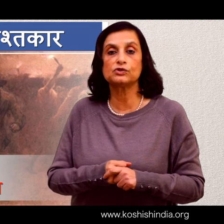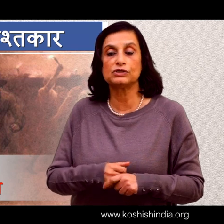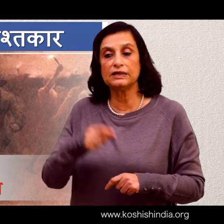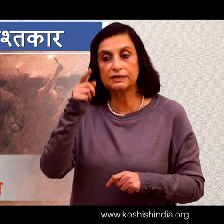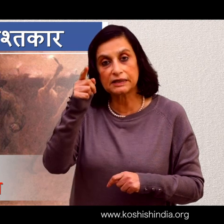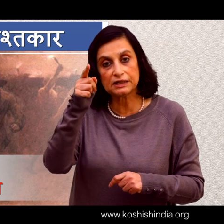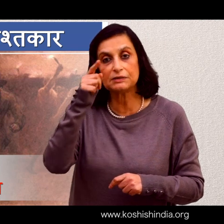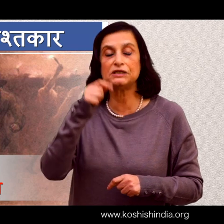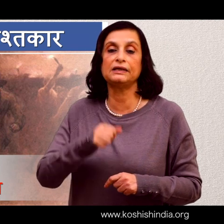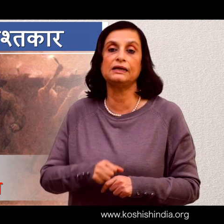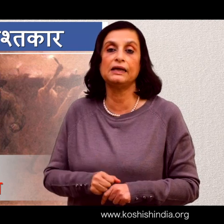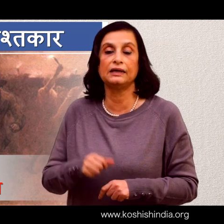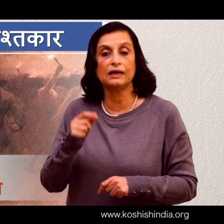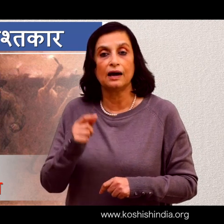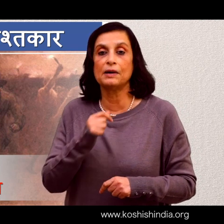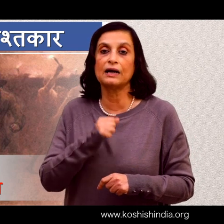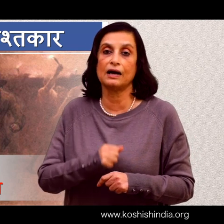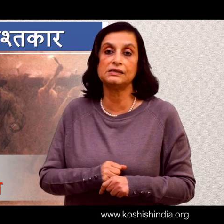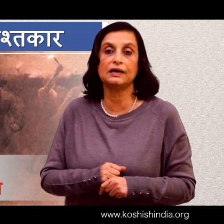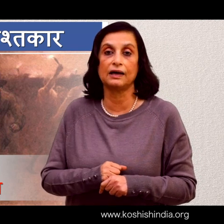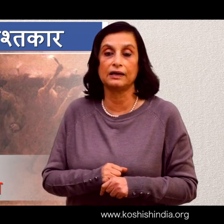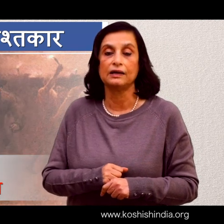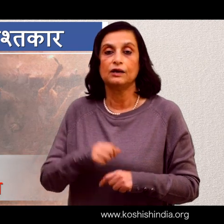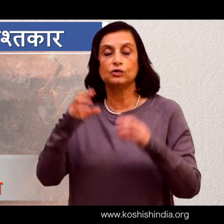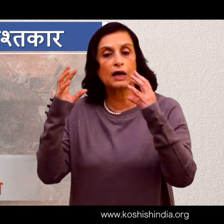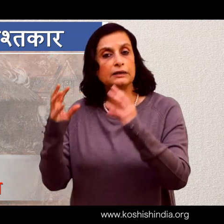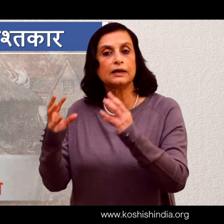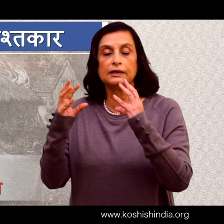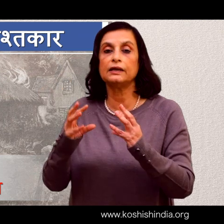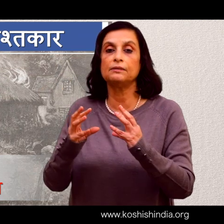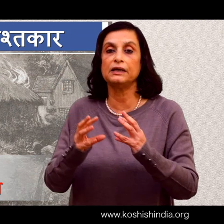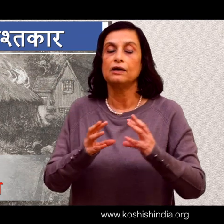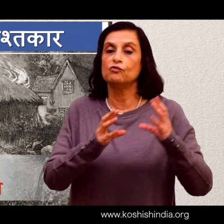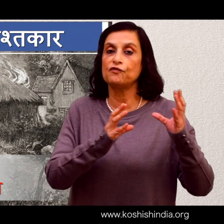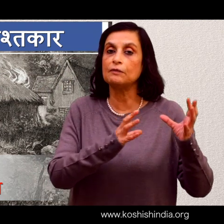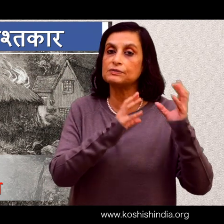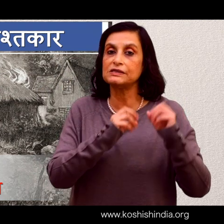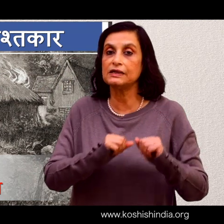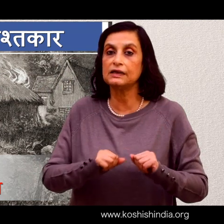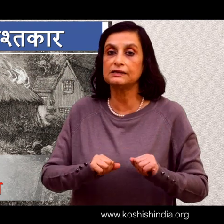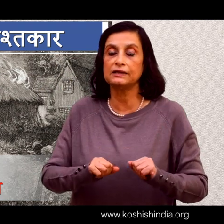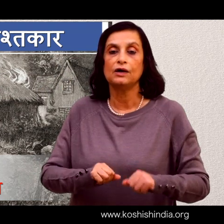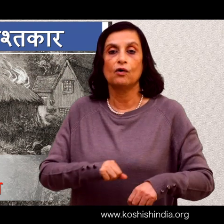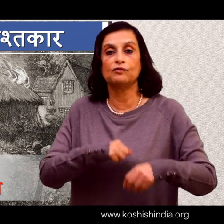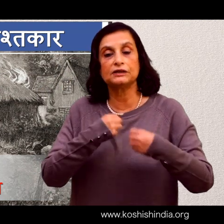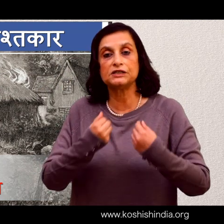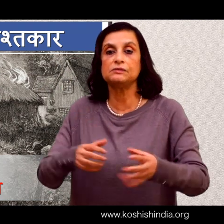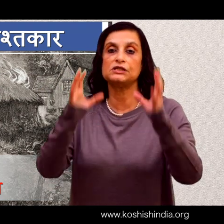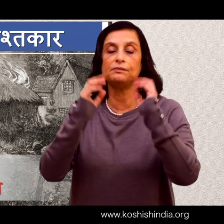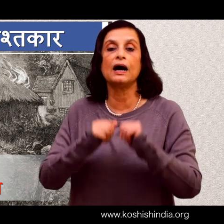मानना ​​थाकि उनकीवर्तमान दुर्दशाकाकारणअनाजपीसनेवालीमशीनेंथीं।इसलिए,वेरातकेअंधेरेमें खेतोंमेंजातेऔरअनाज निकालनेवाली